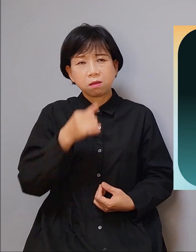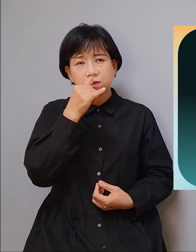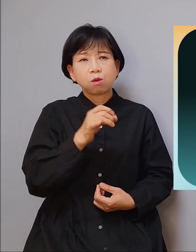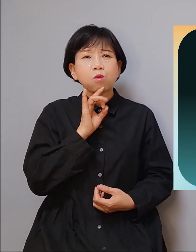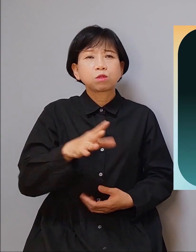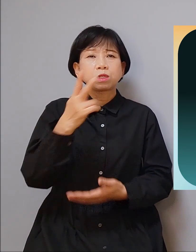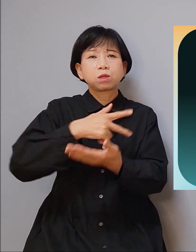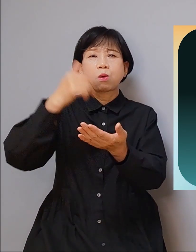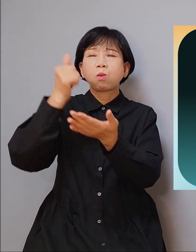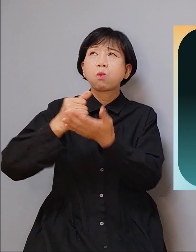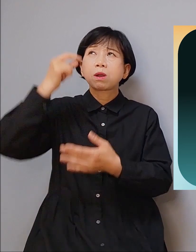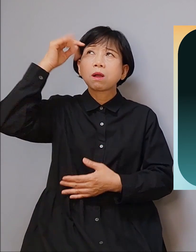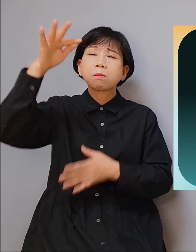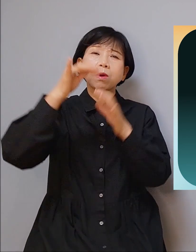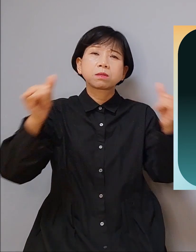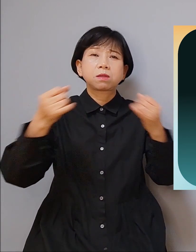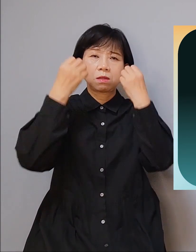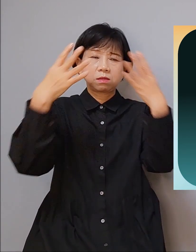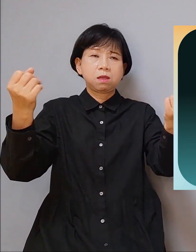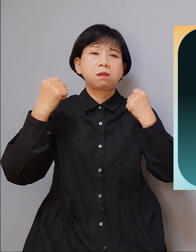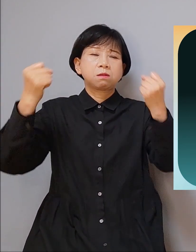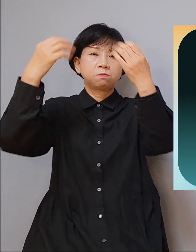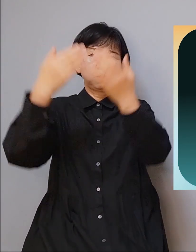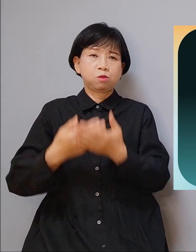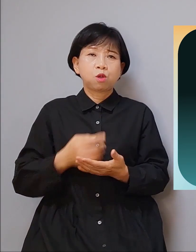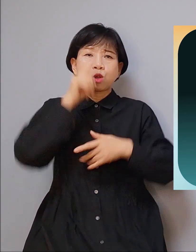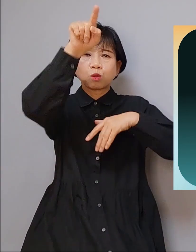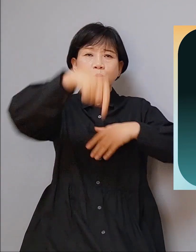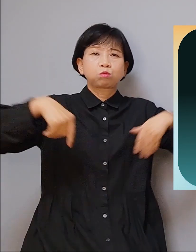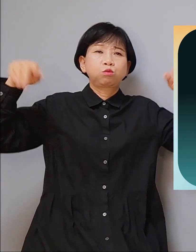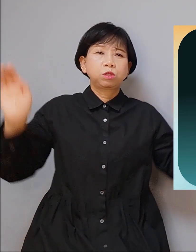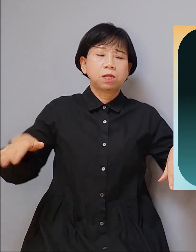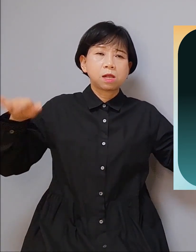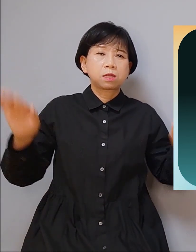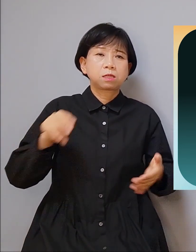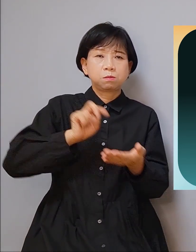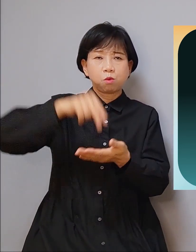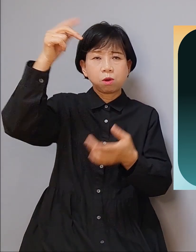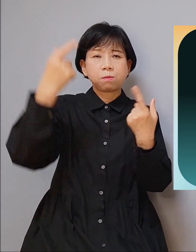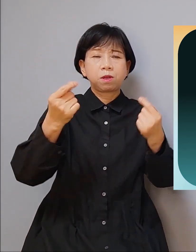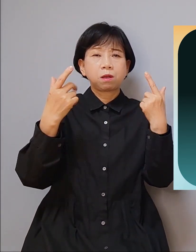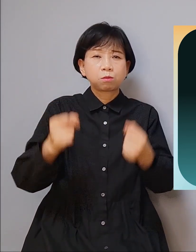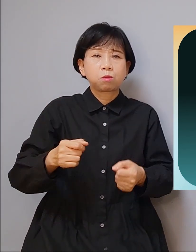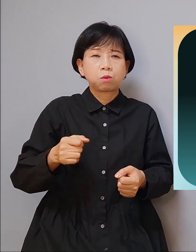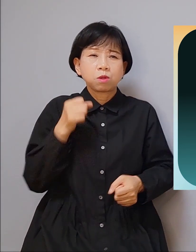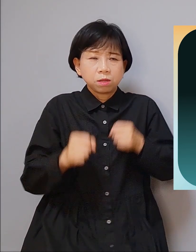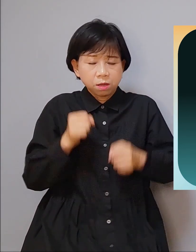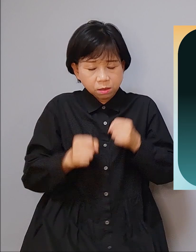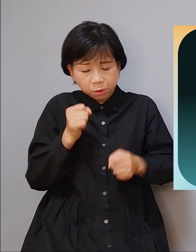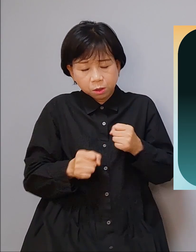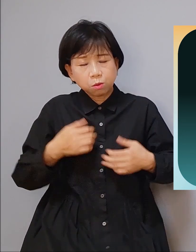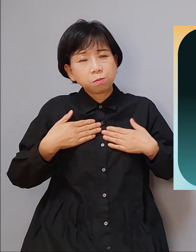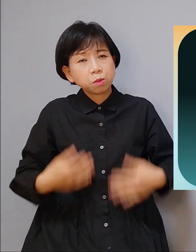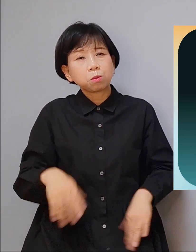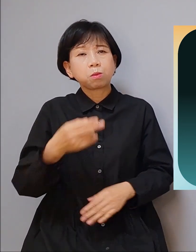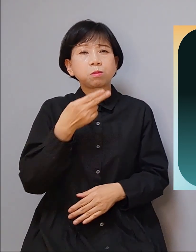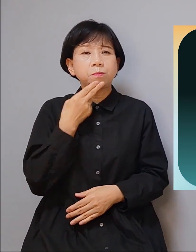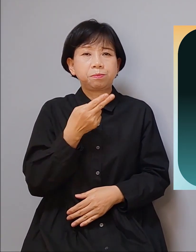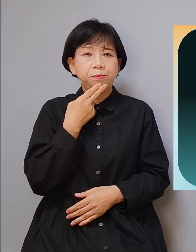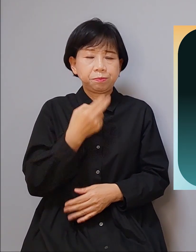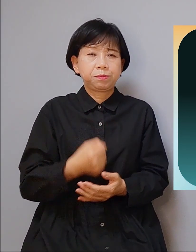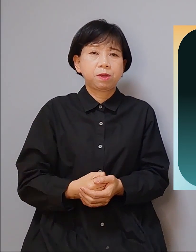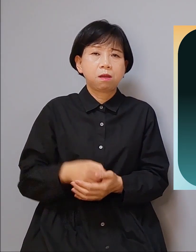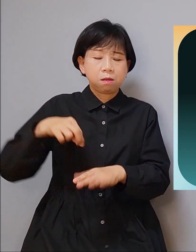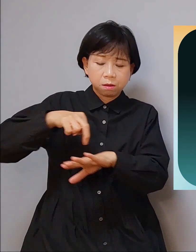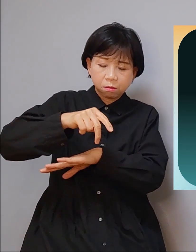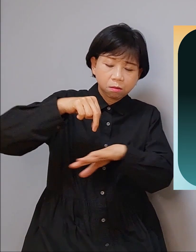여호와를 앙망하는 자는 새 힘을 얻으리니 독수리가 날개치며 올라감 같을 것이요 다른 박제라여도